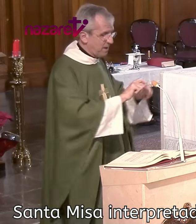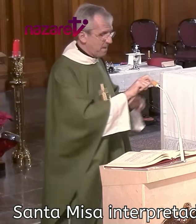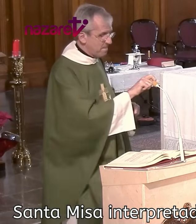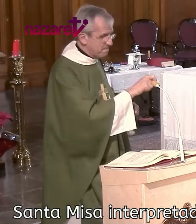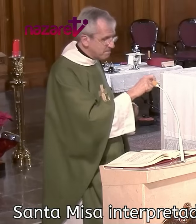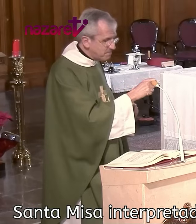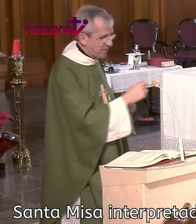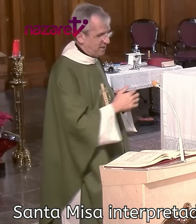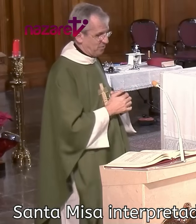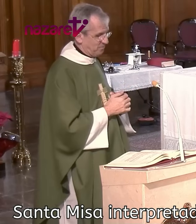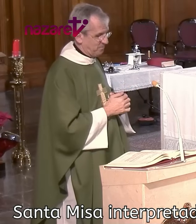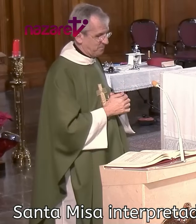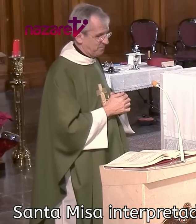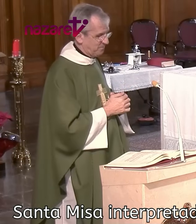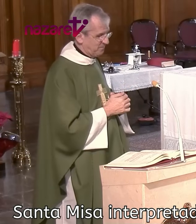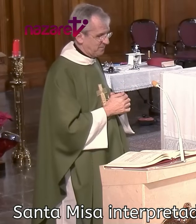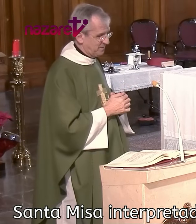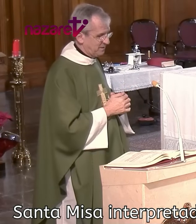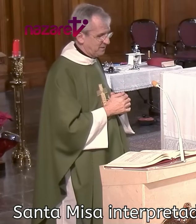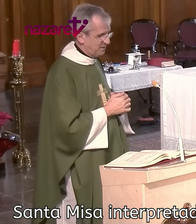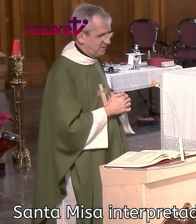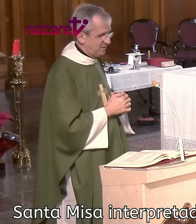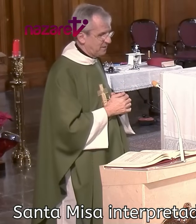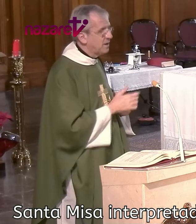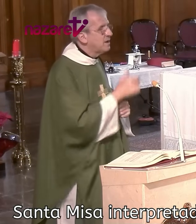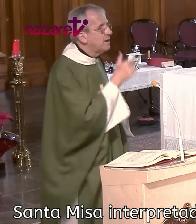traduce Pedro.